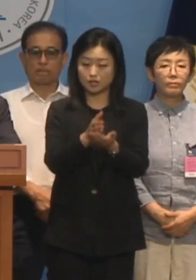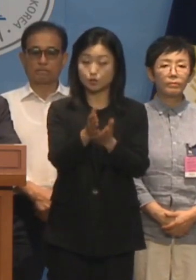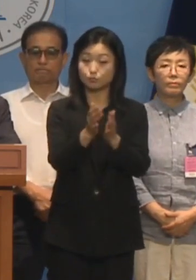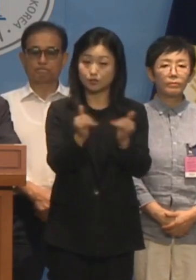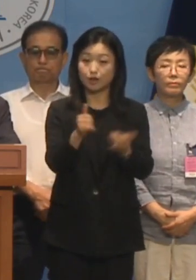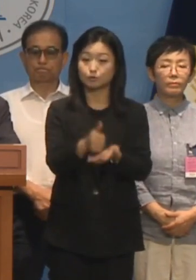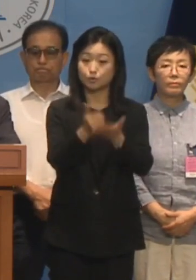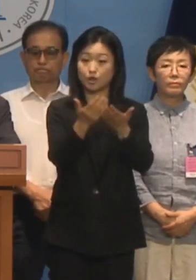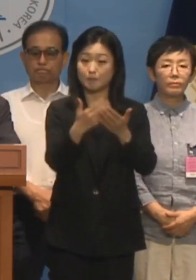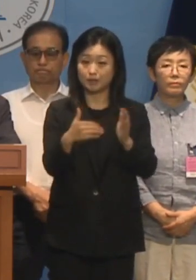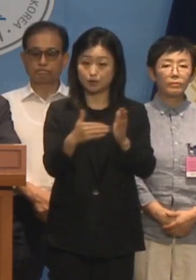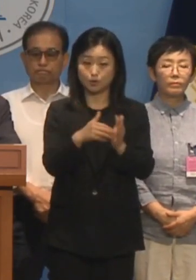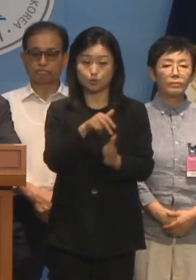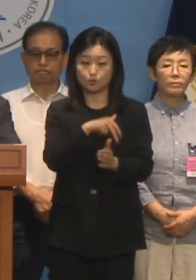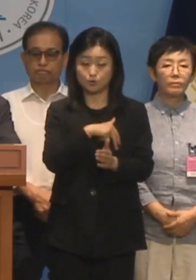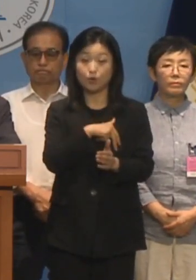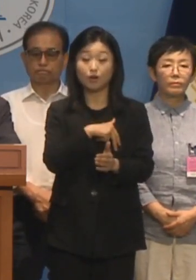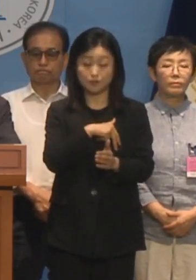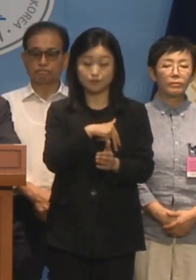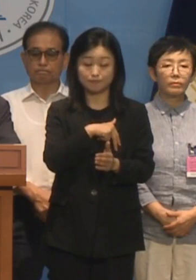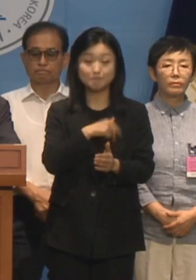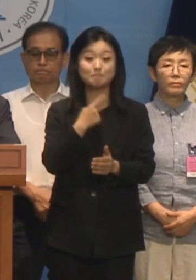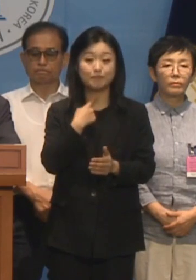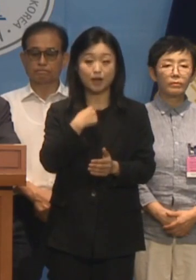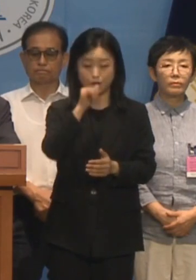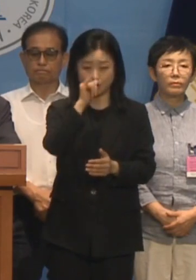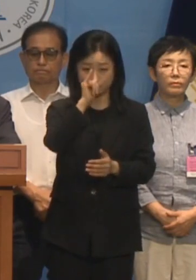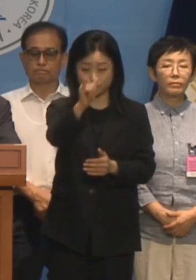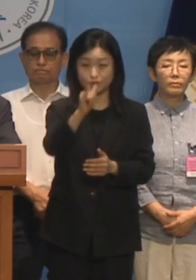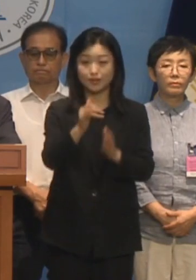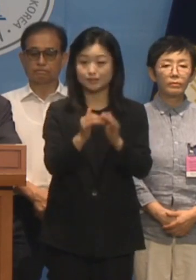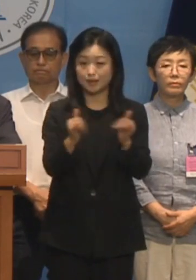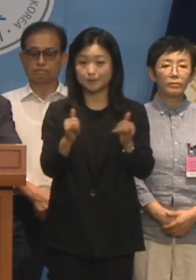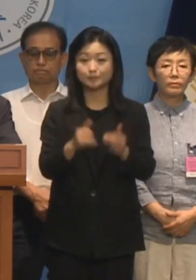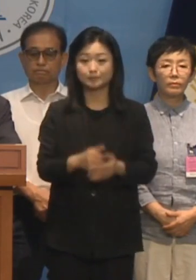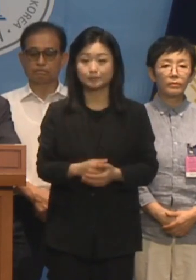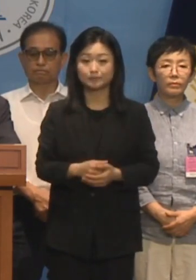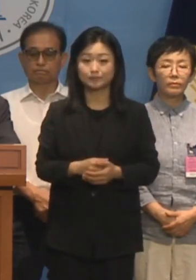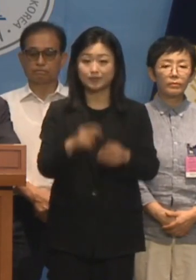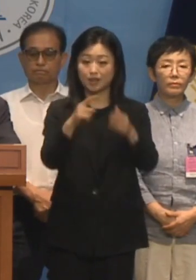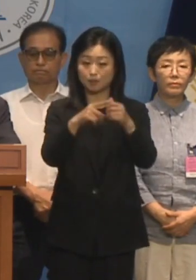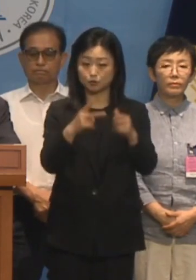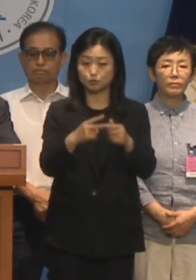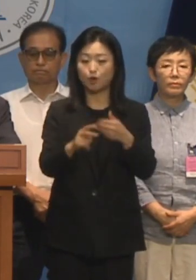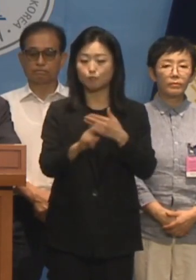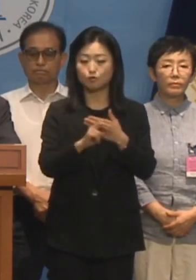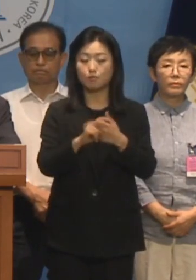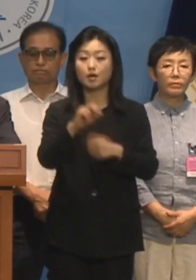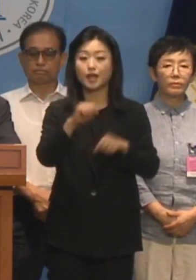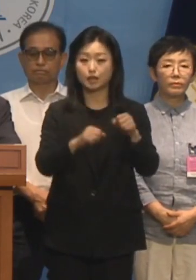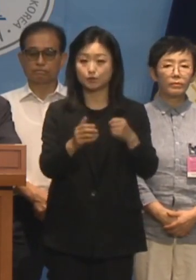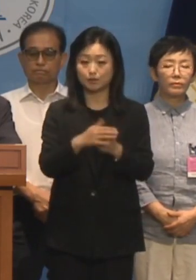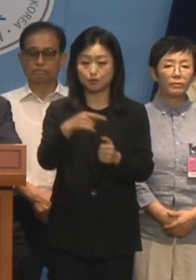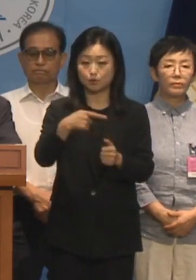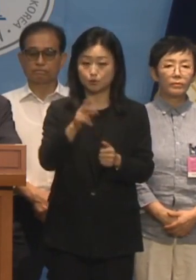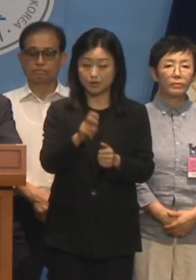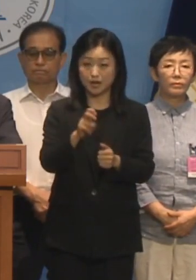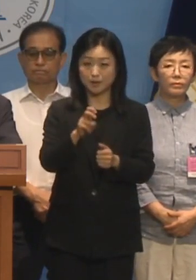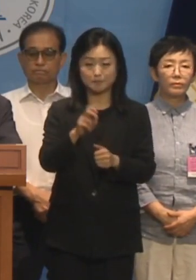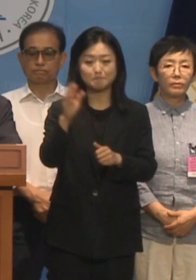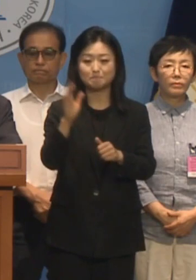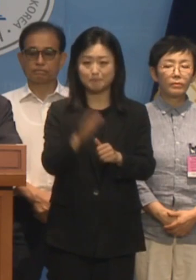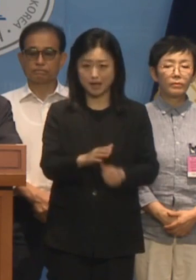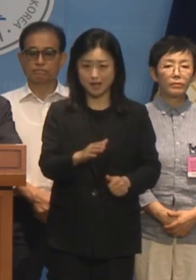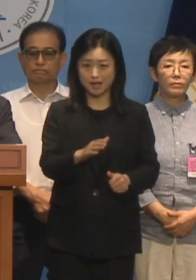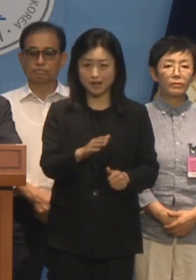존경받았고 국회의원을 역임한 훌륭한 정치 지도자였습니다. 두 차례의 불법 행위 때문에 교육감 후보로서는